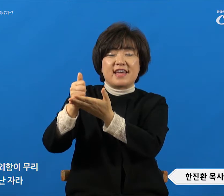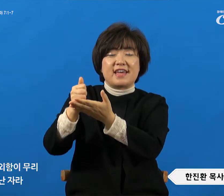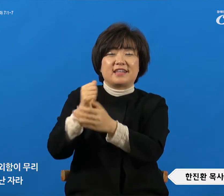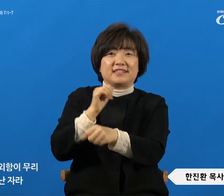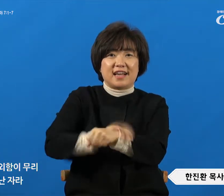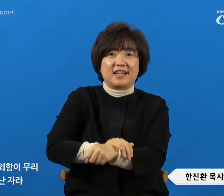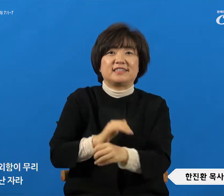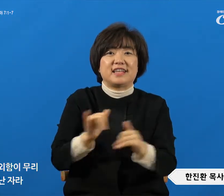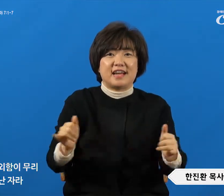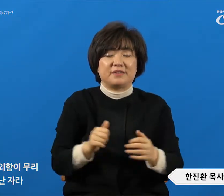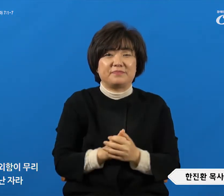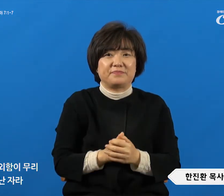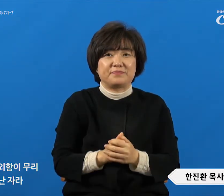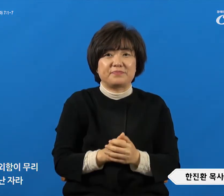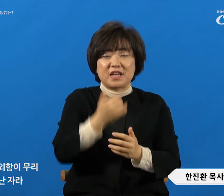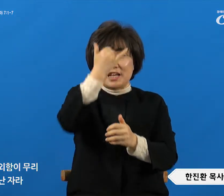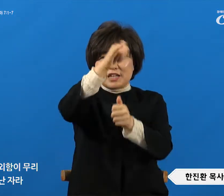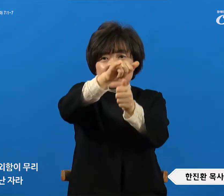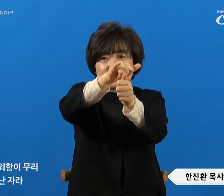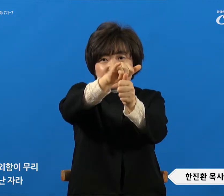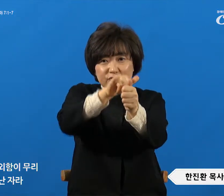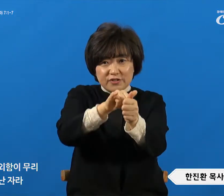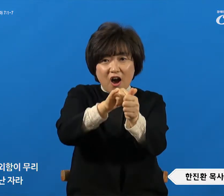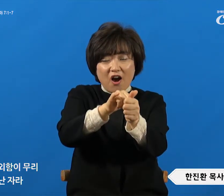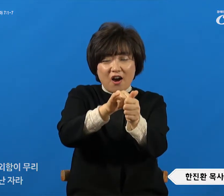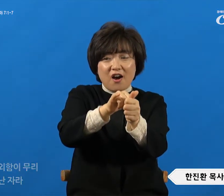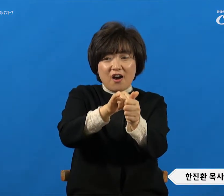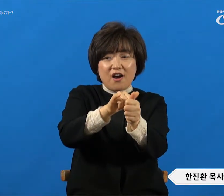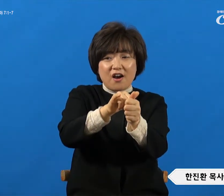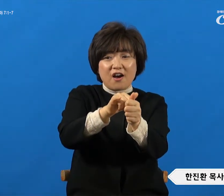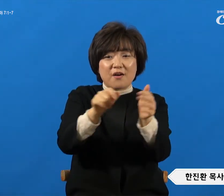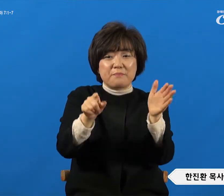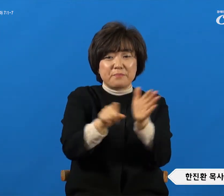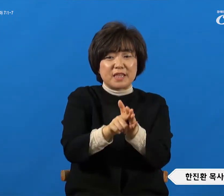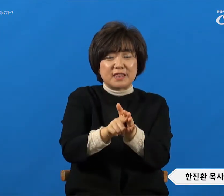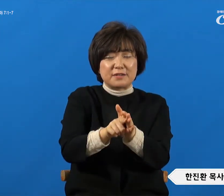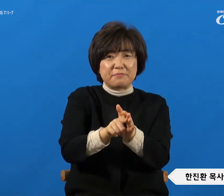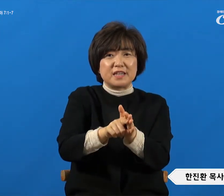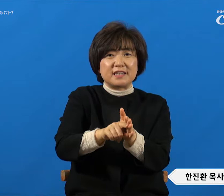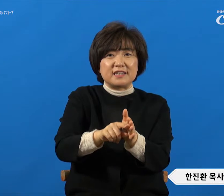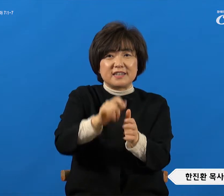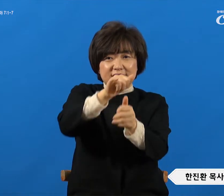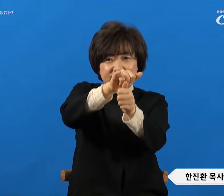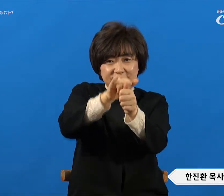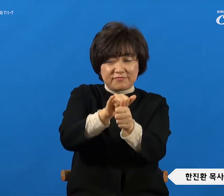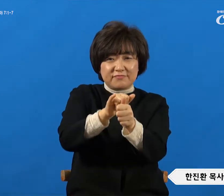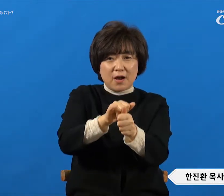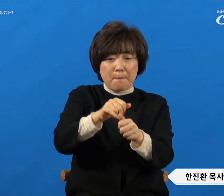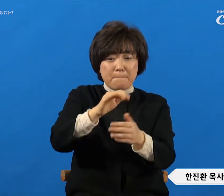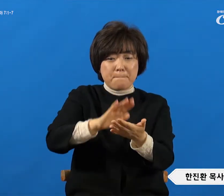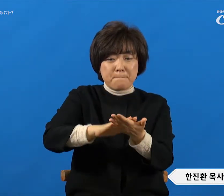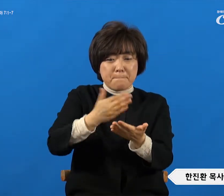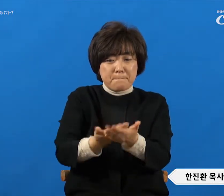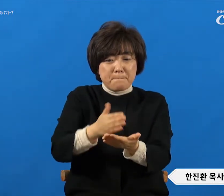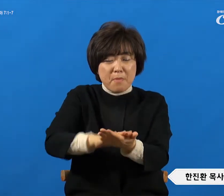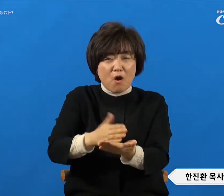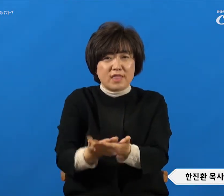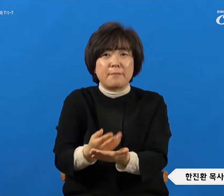충성스럽다 하는 말은 영어로 faithful인데 믿음이 신실하고 변함이 없다 하는 말입니다.